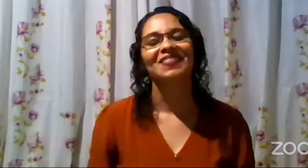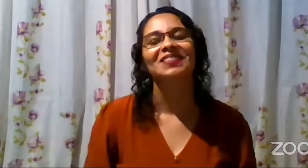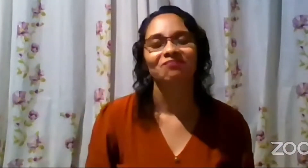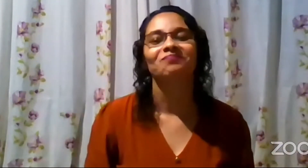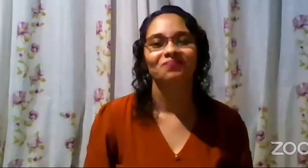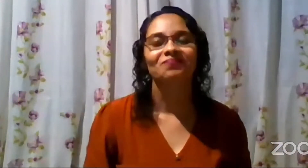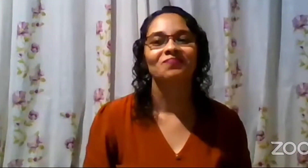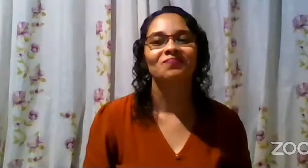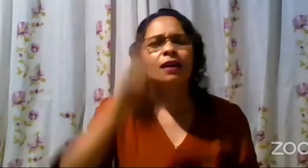meus erros.